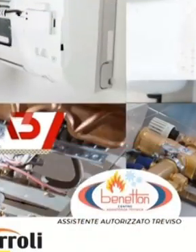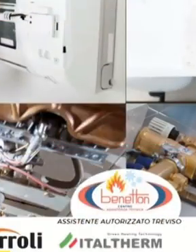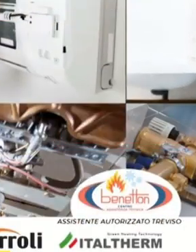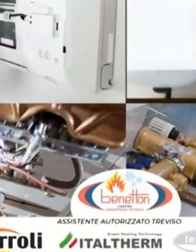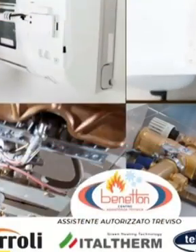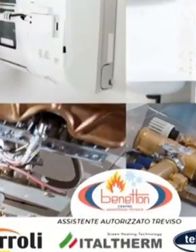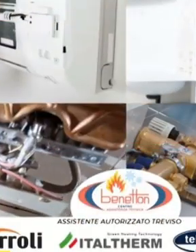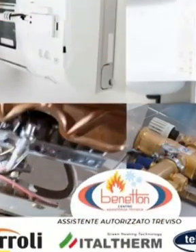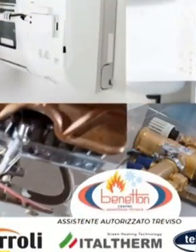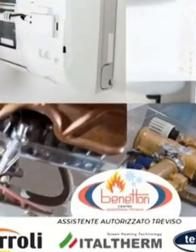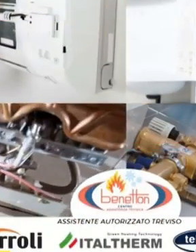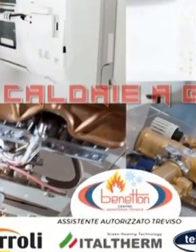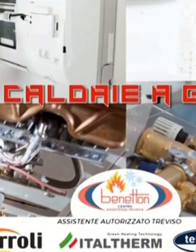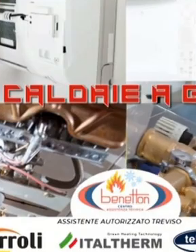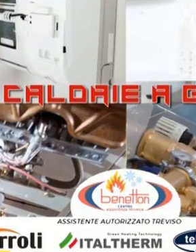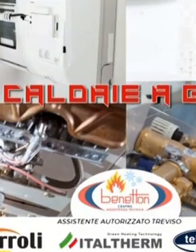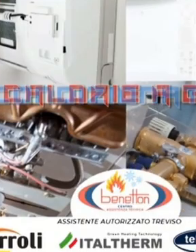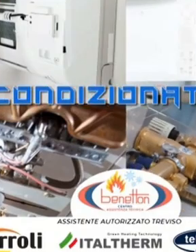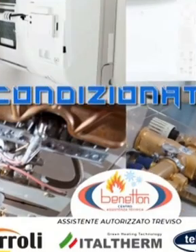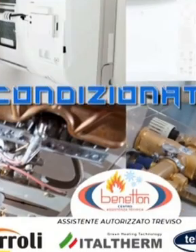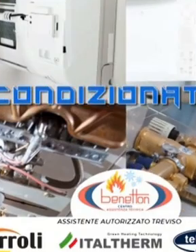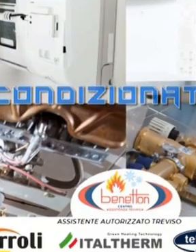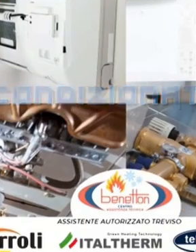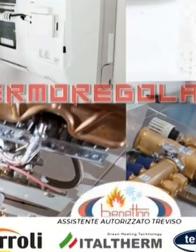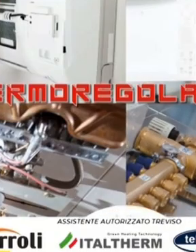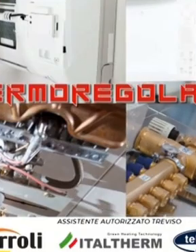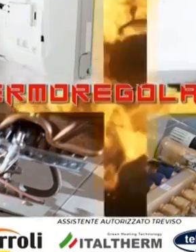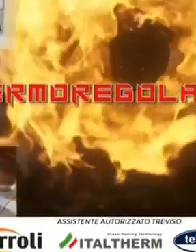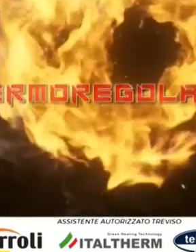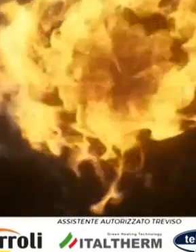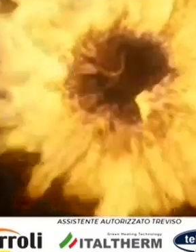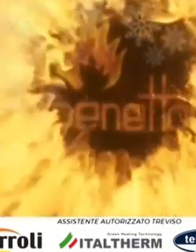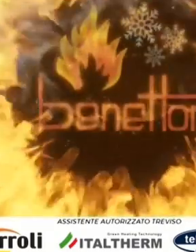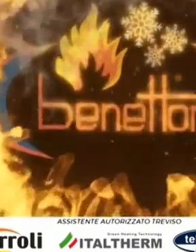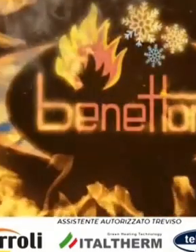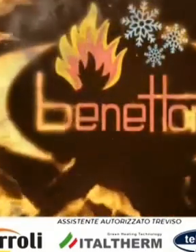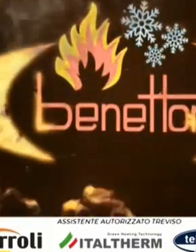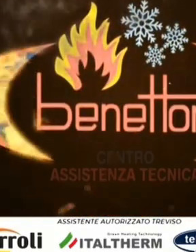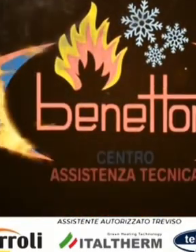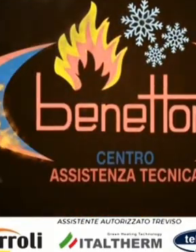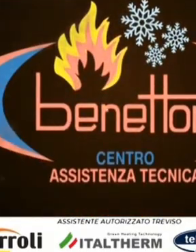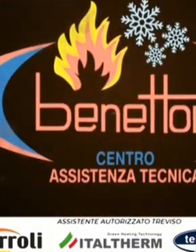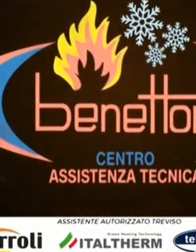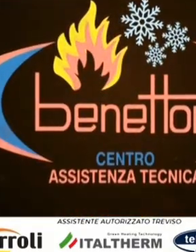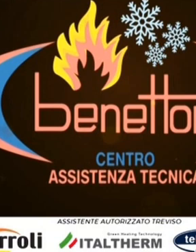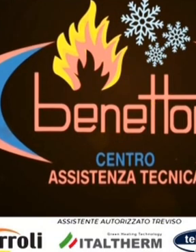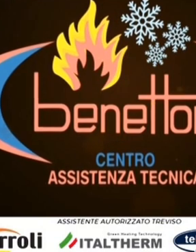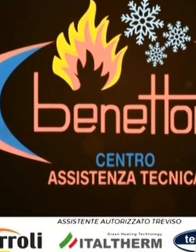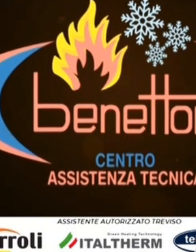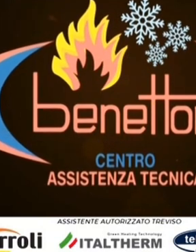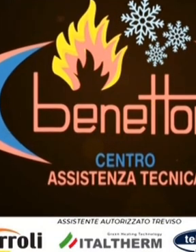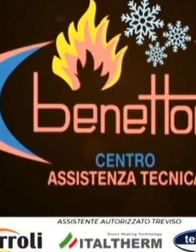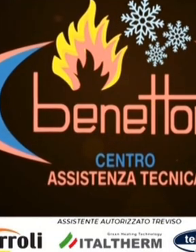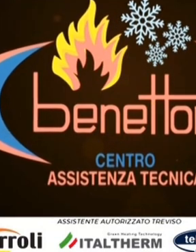Benetton, centro assistenza tecnica per caldaie a gas, condizionatori e termoregolazioni. Dal 1976, al vostro servizio con professionalità